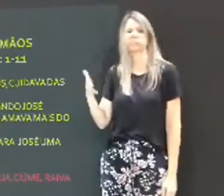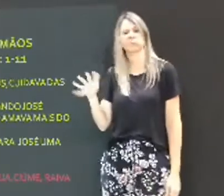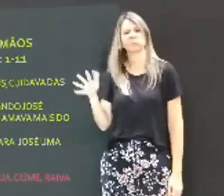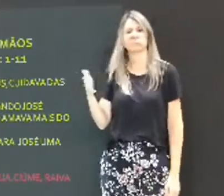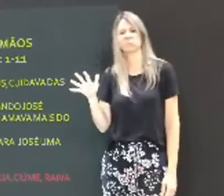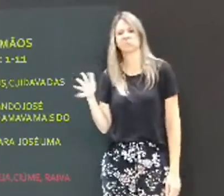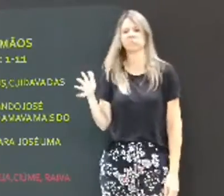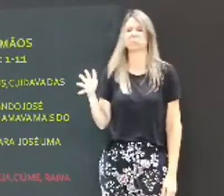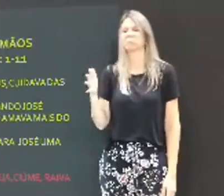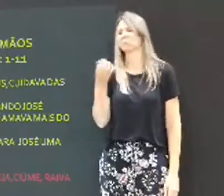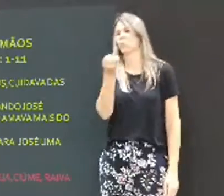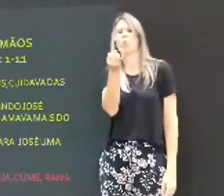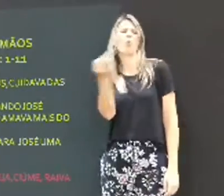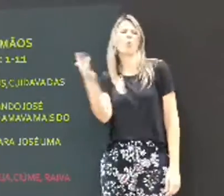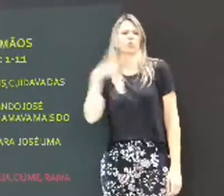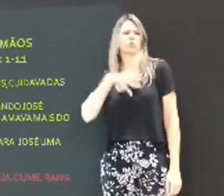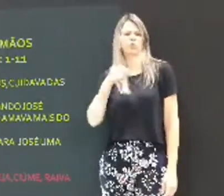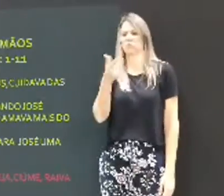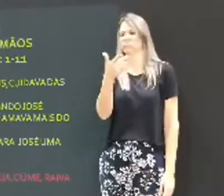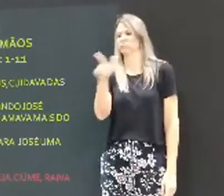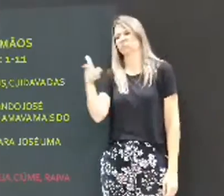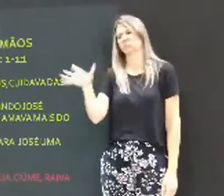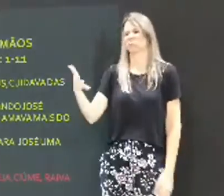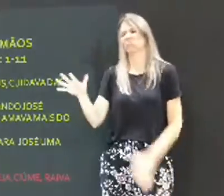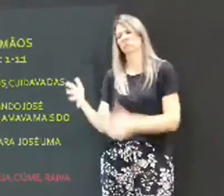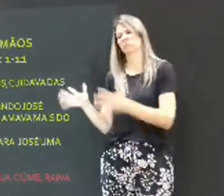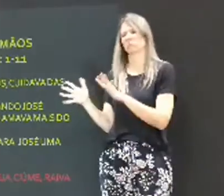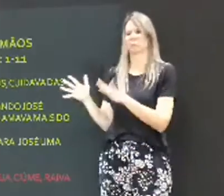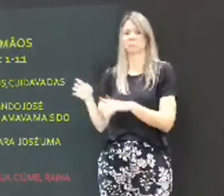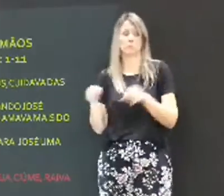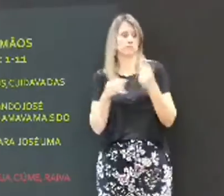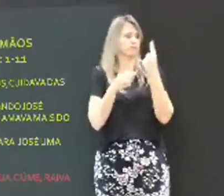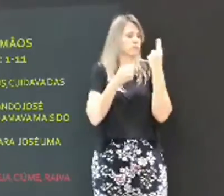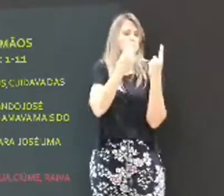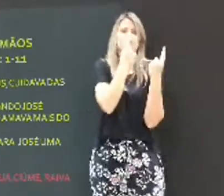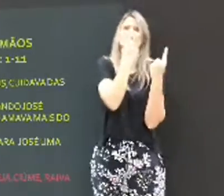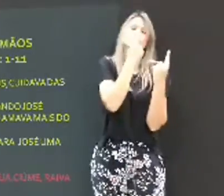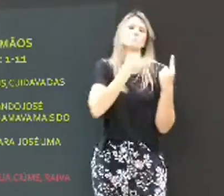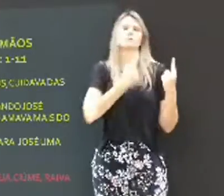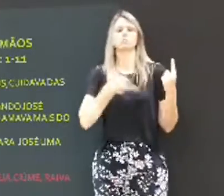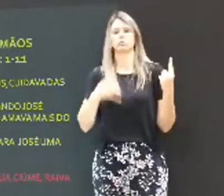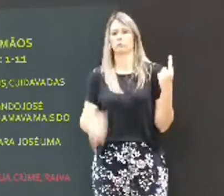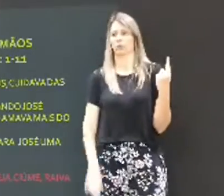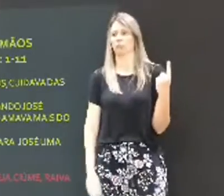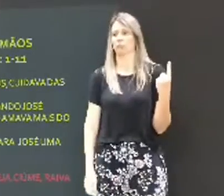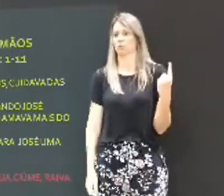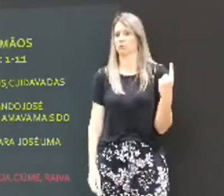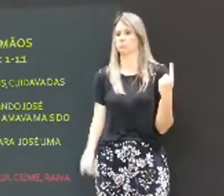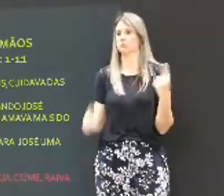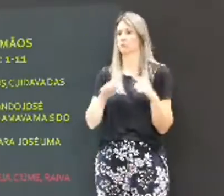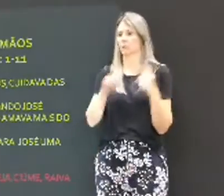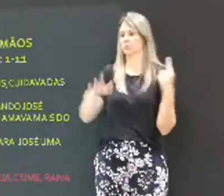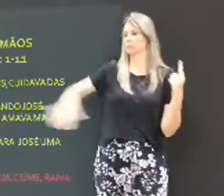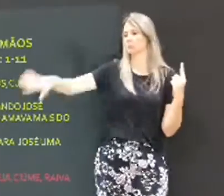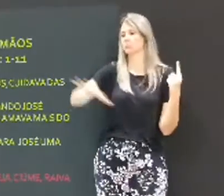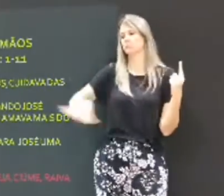Ele gostava dos outros filhos, claro, né? Tinha, mas ele tinha um amor especial por José do